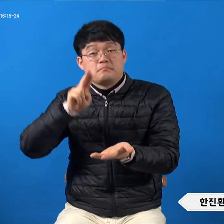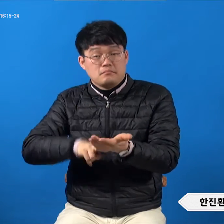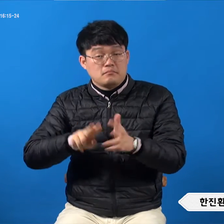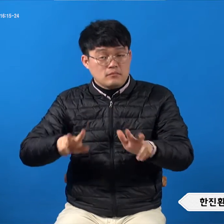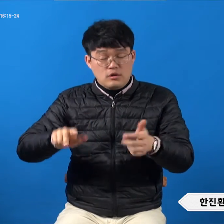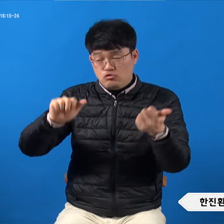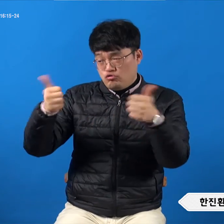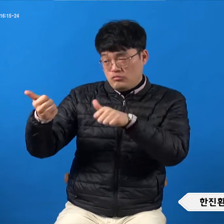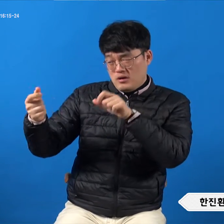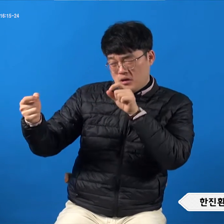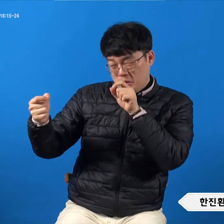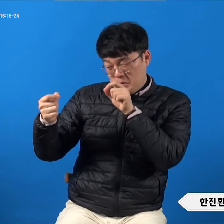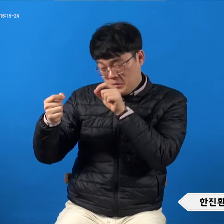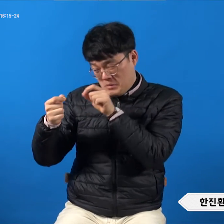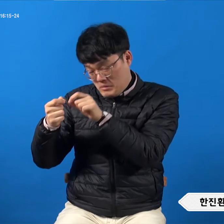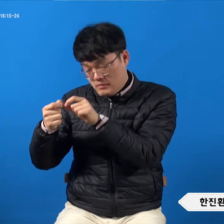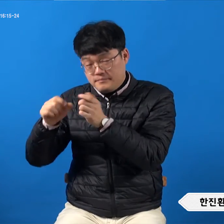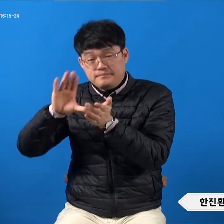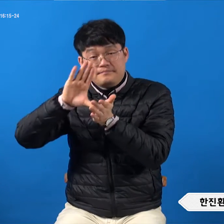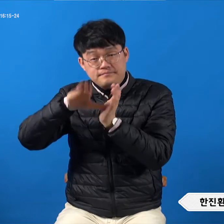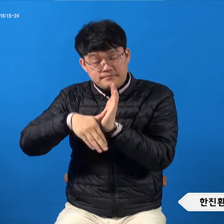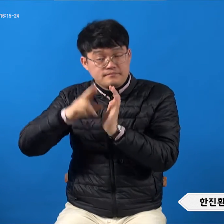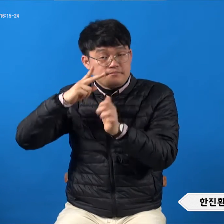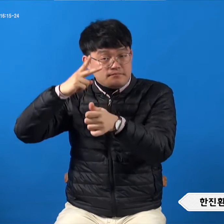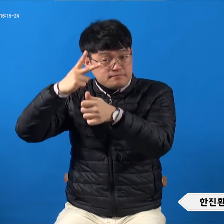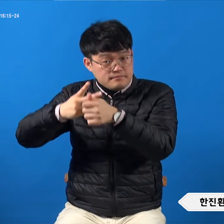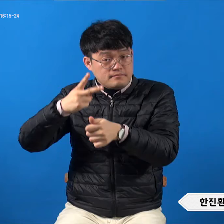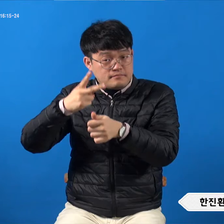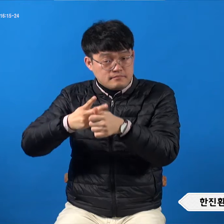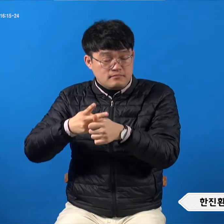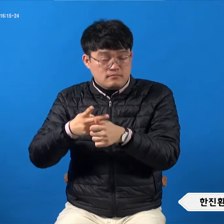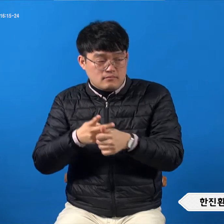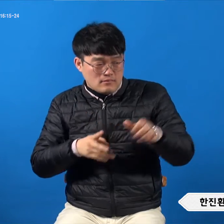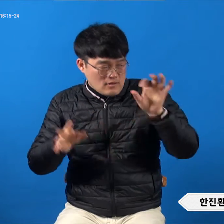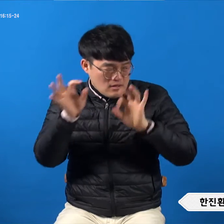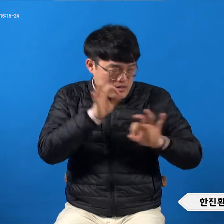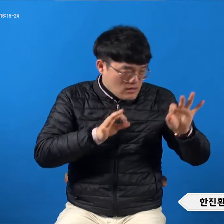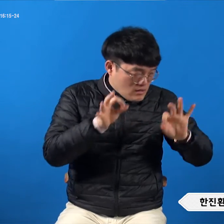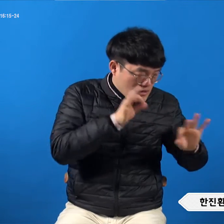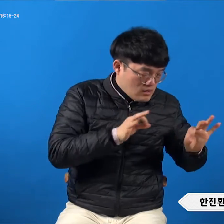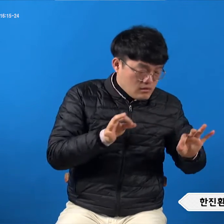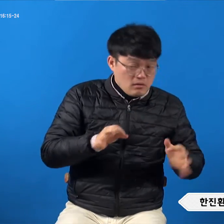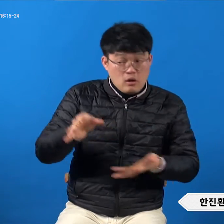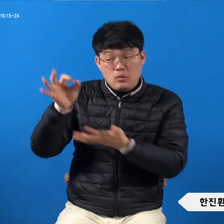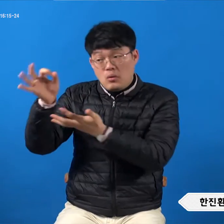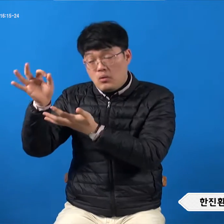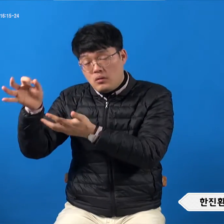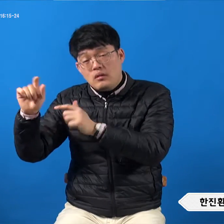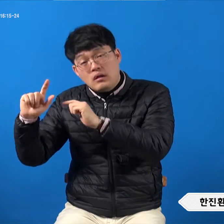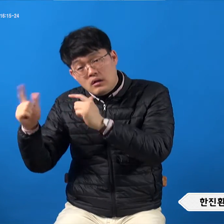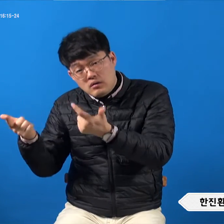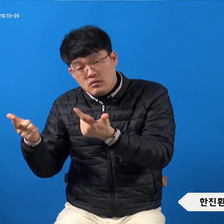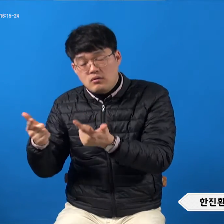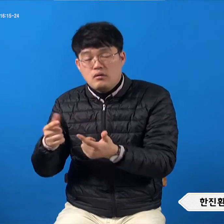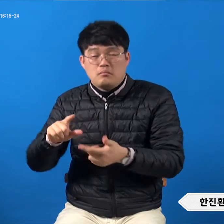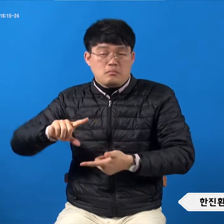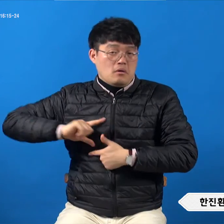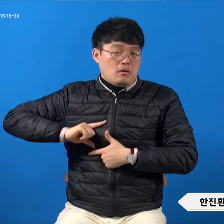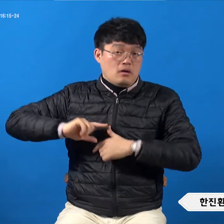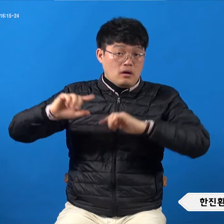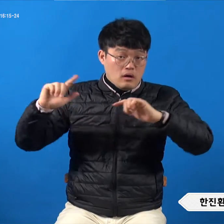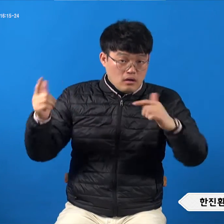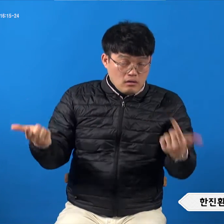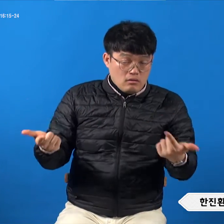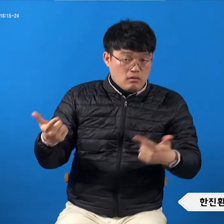얼마 앞둔 그 시점에서 바울이 간절히 찾은 것은 돈도 아니고 명예도 아니고 지위도